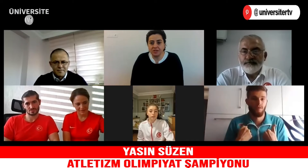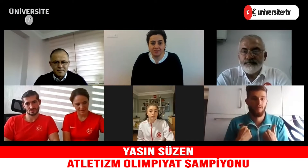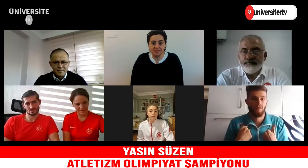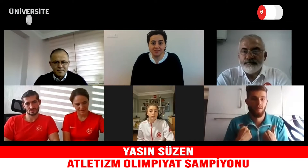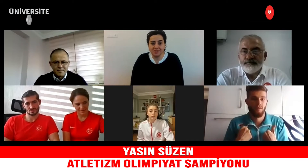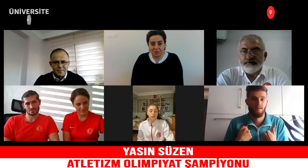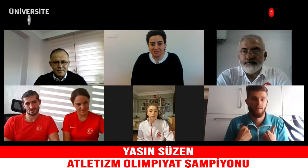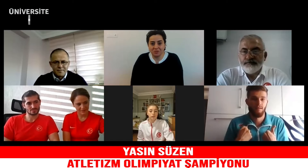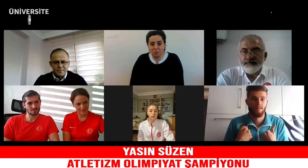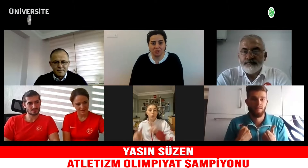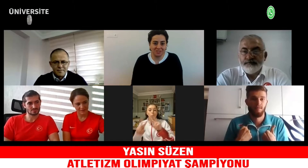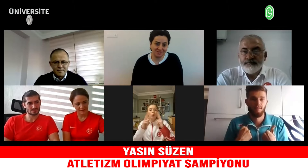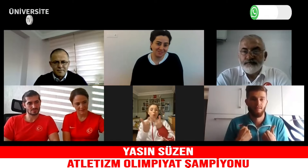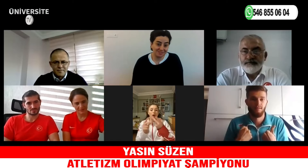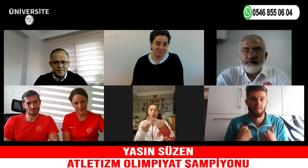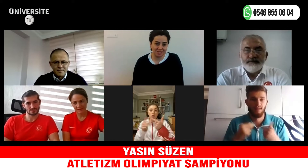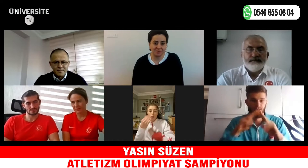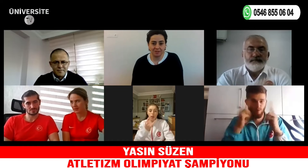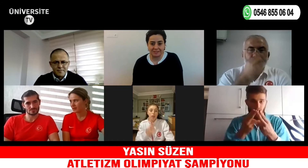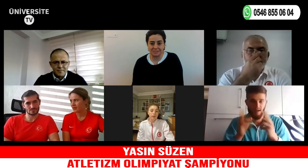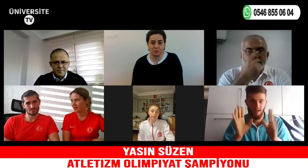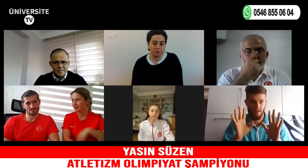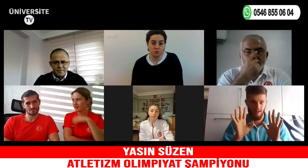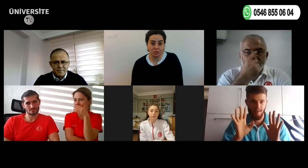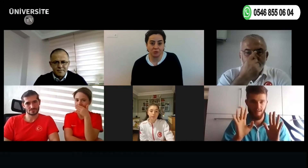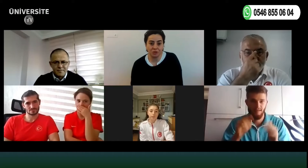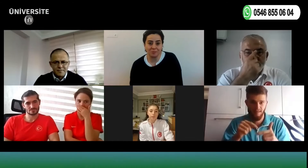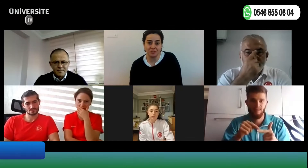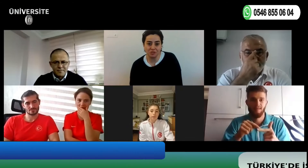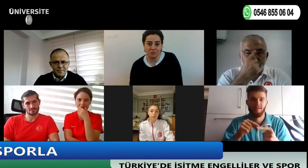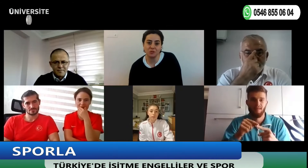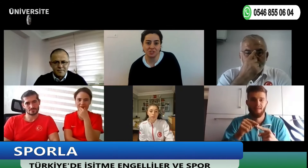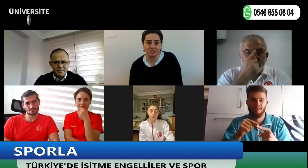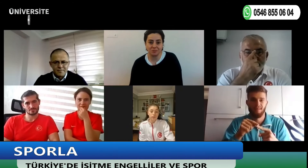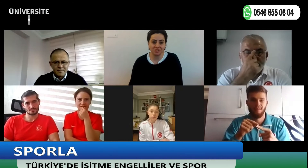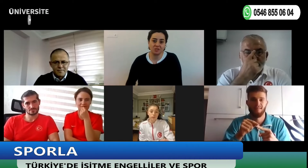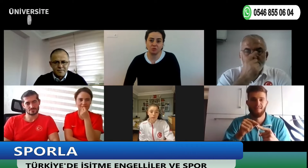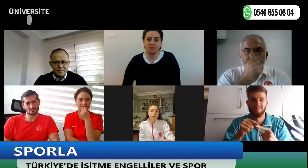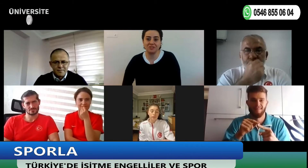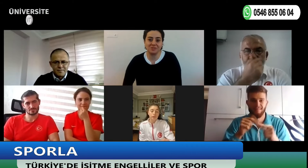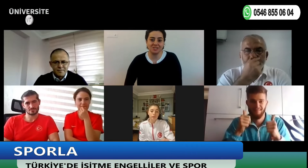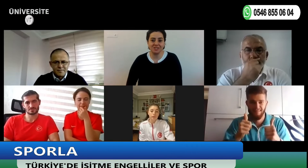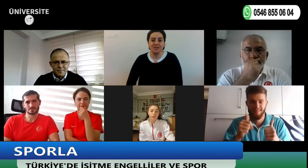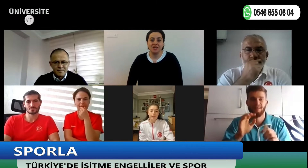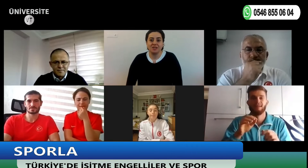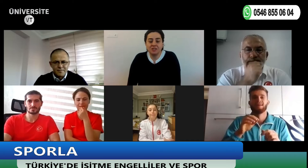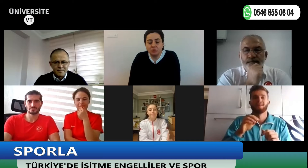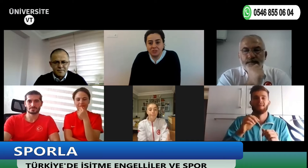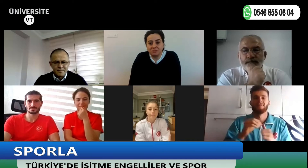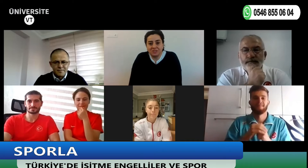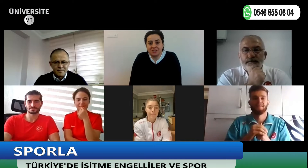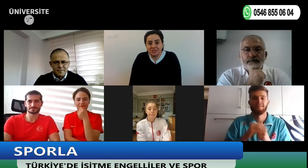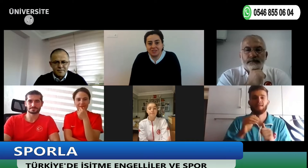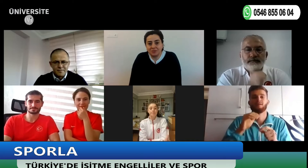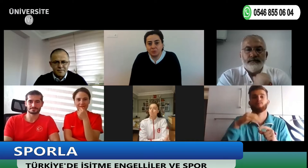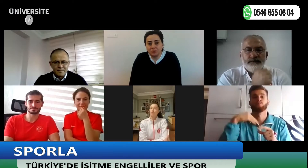Daha önce aslında basketbola katıldığımda atletizme profesyonel olarak yönlenmeden önce amatör şekilde basketbol oynadığım sırada